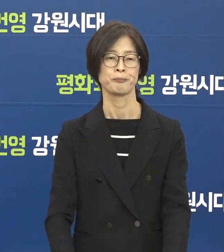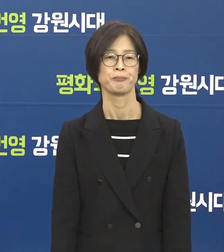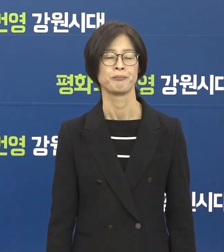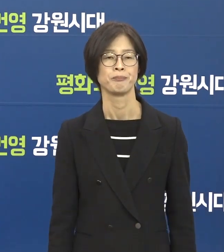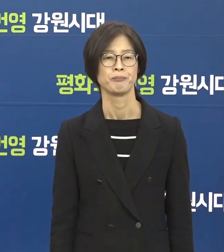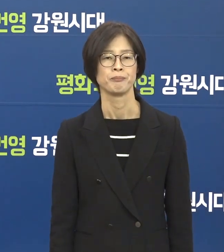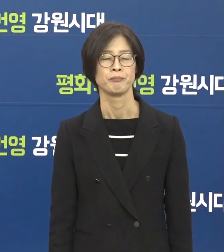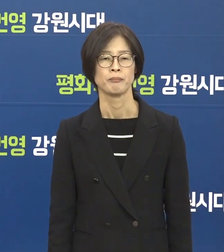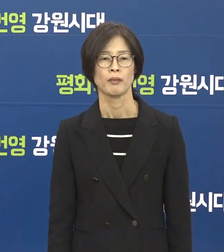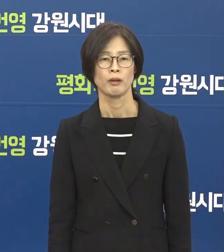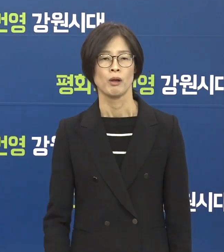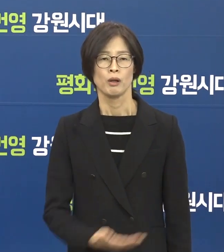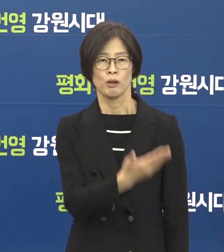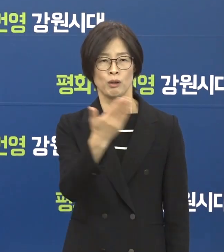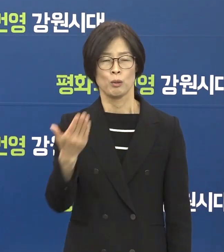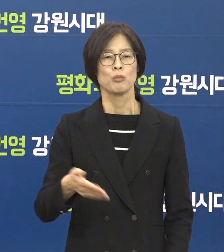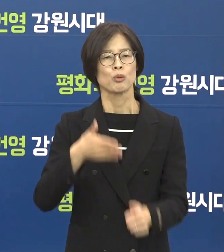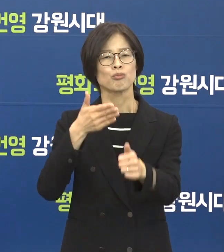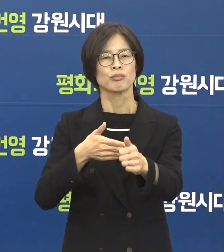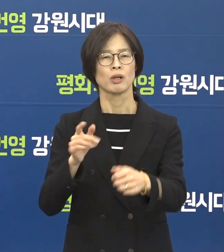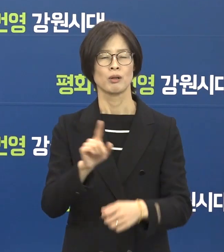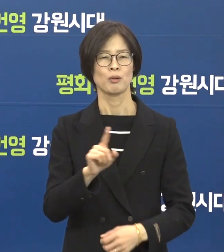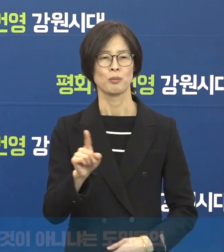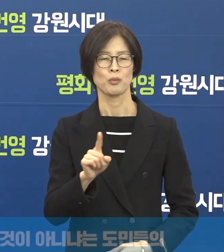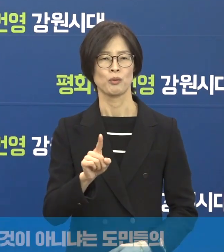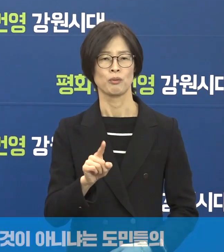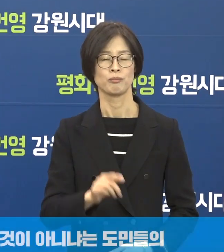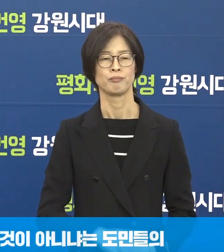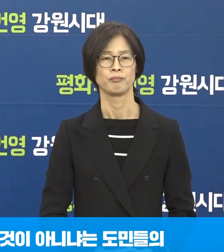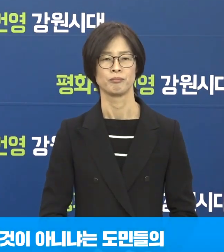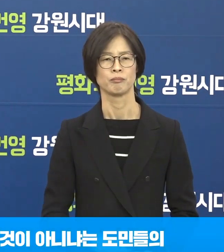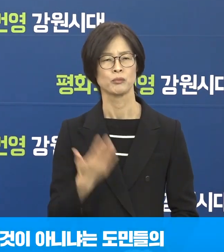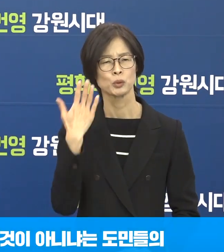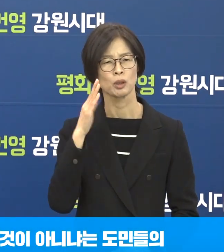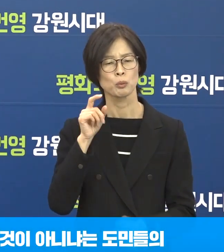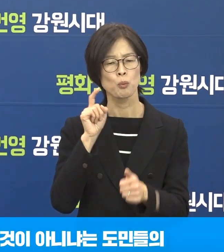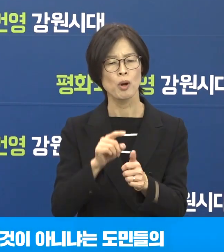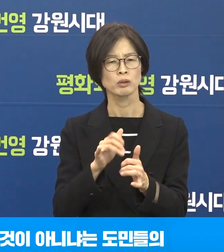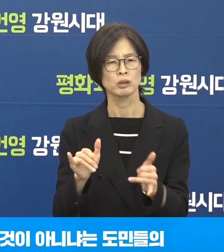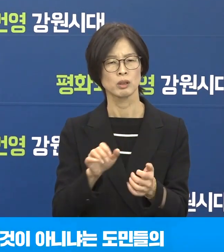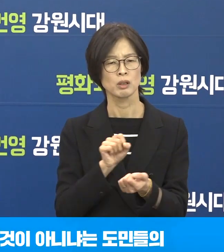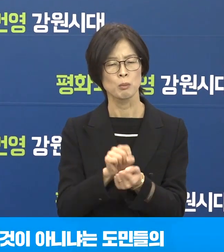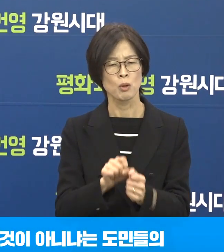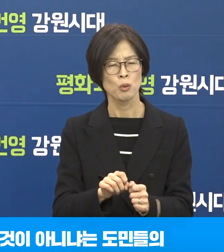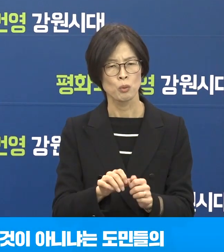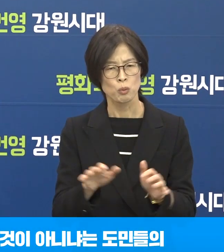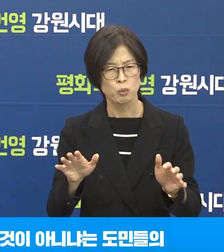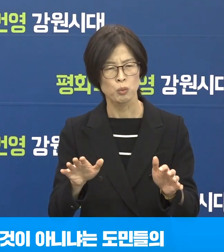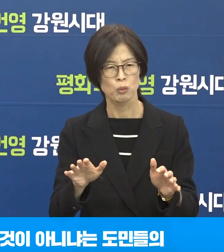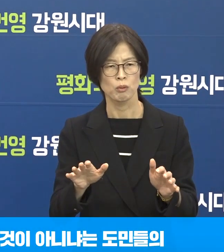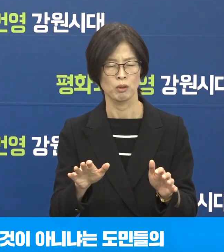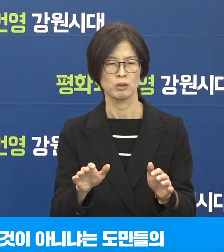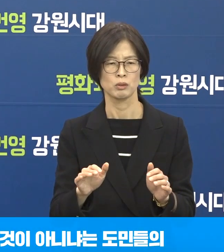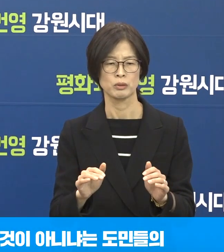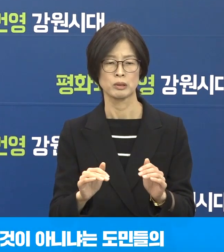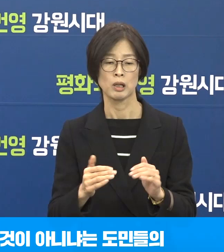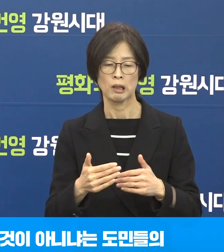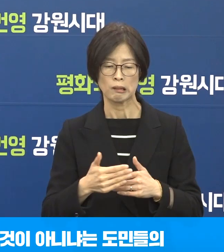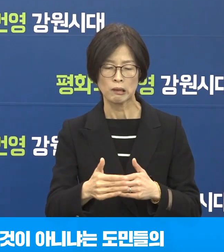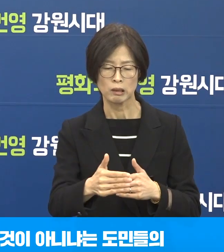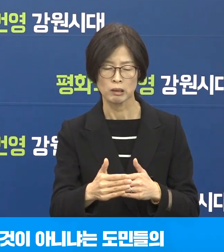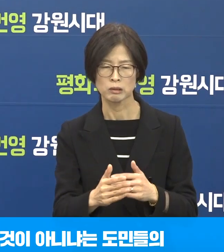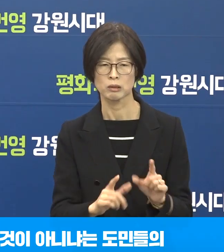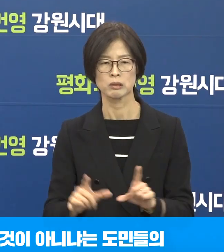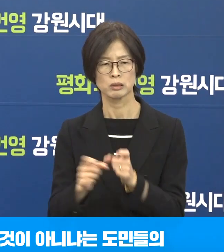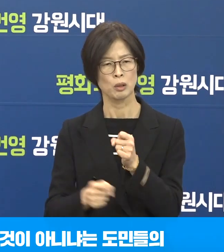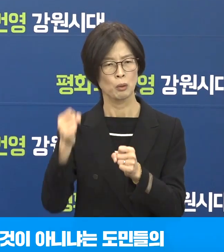마지막으로 도민들께 당부 말씀드리겠습니다. 최근 확진자 증가가 단계적 일상회복 후퇴가 되는